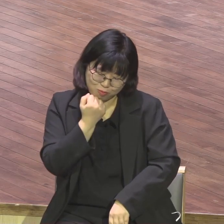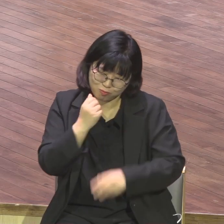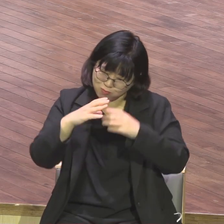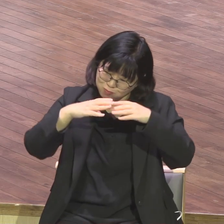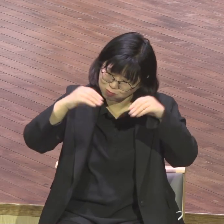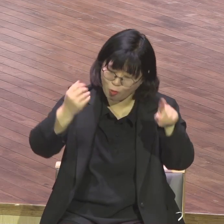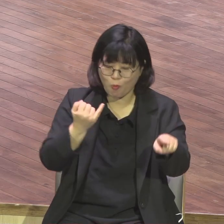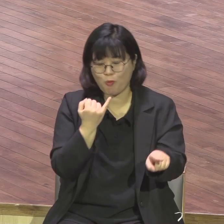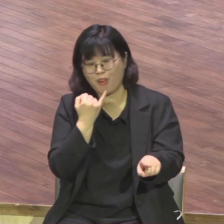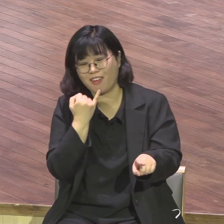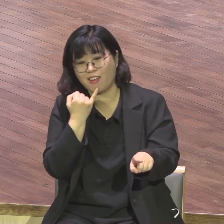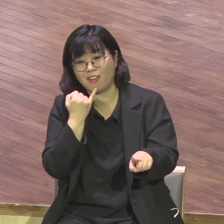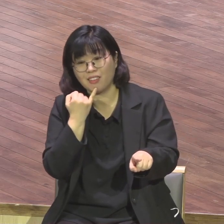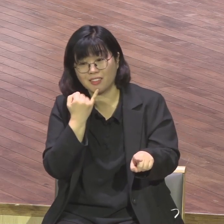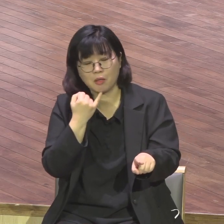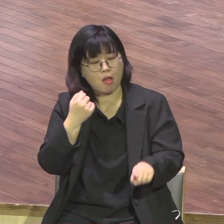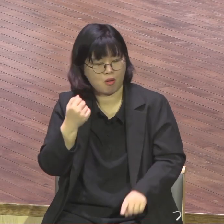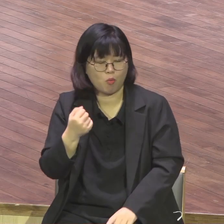평안합니다.